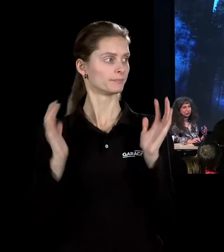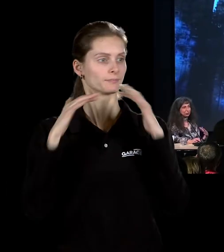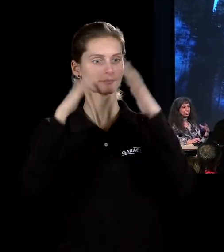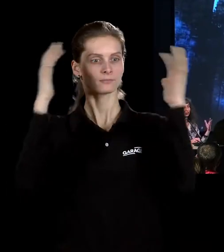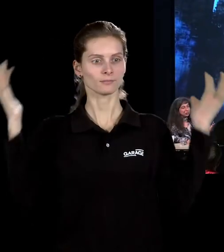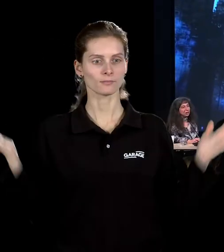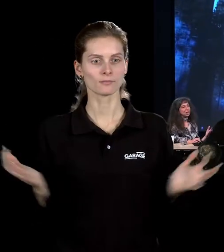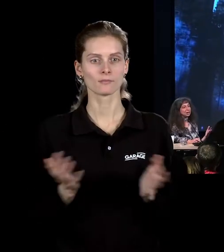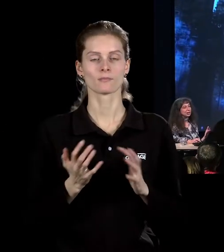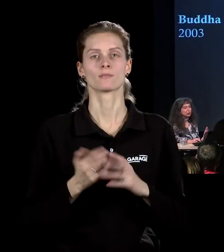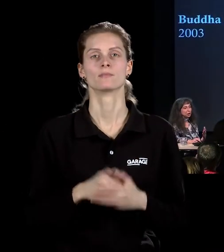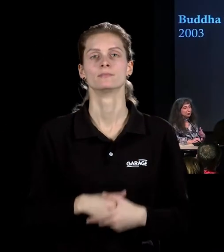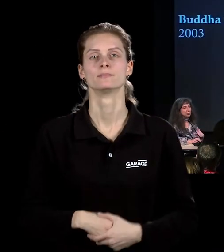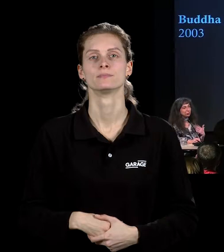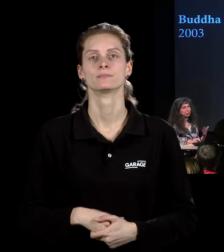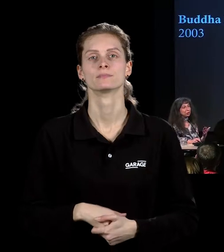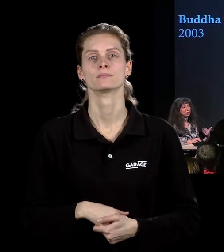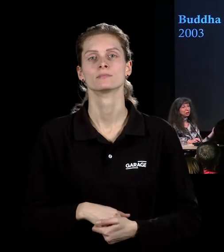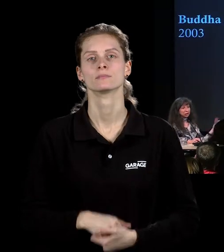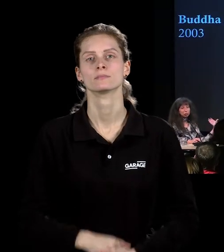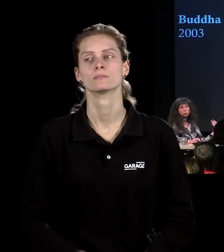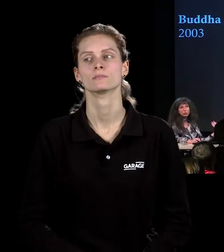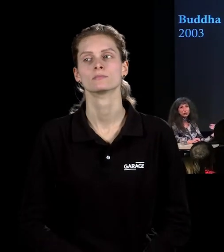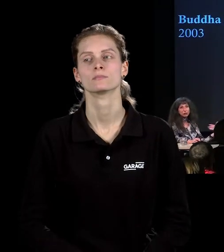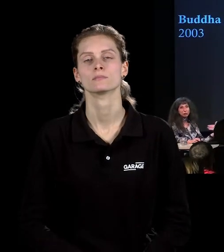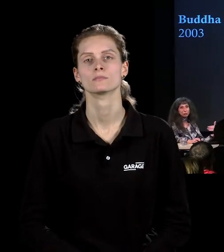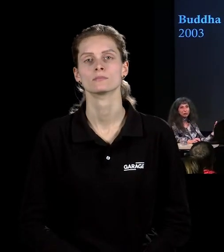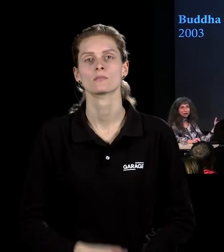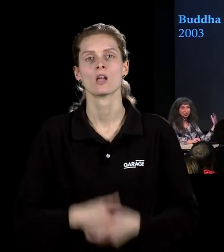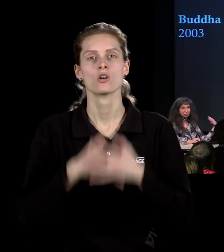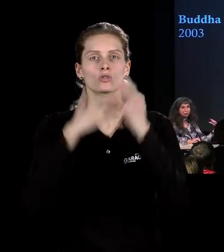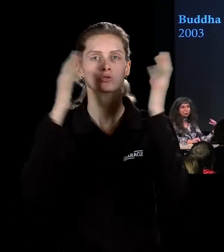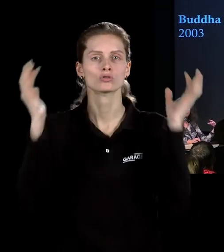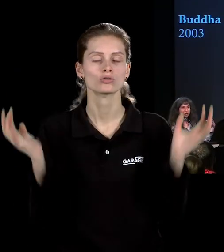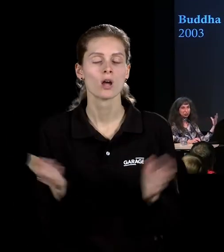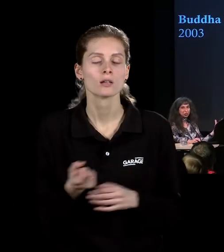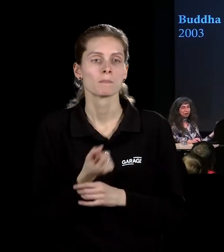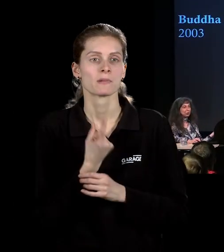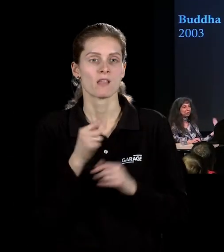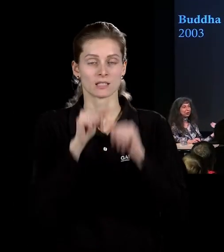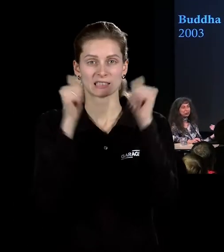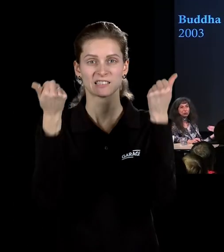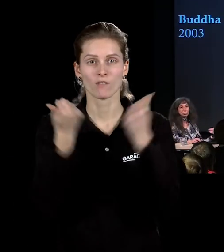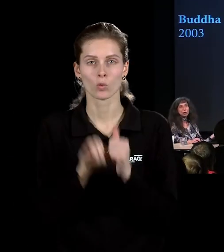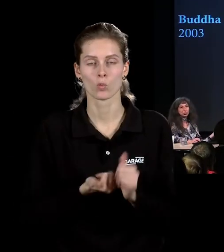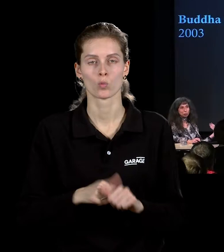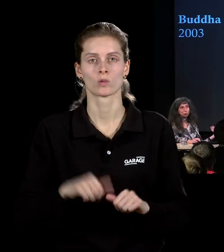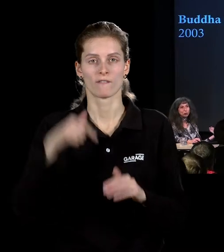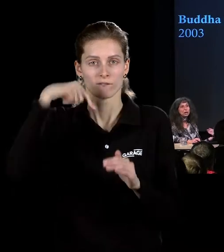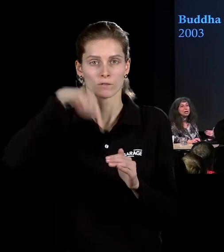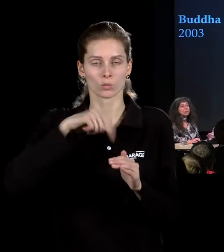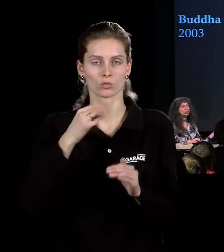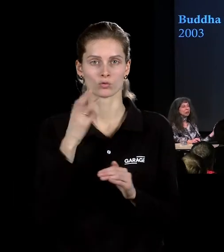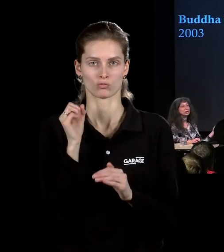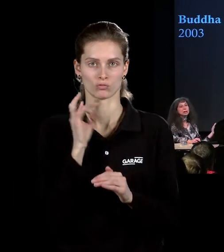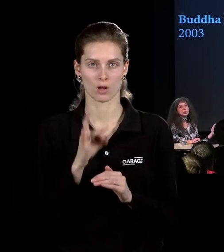используют в церквях, вот это самое, и шар, который появляется у него, опять-таки, с этой его фигурой в этом шаре, появляется у него как